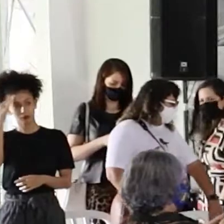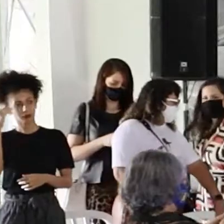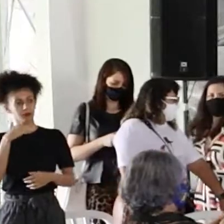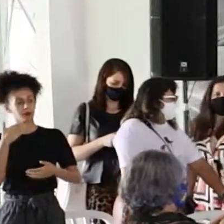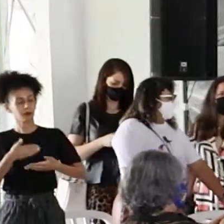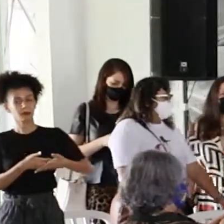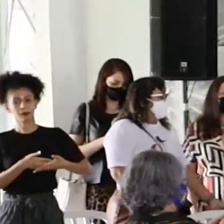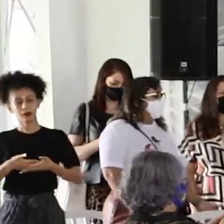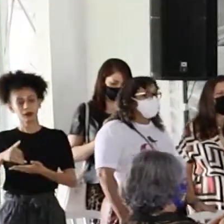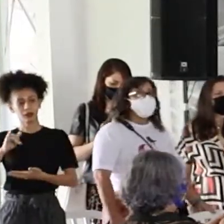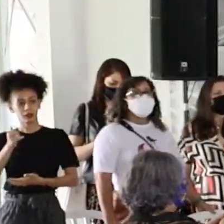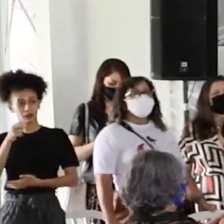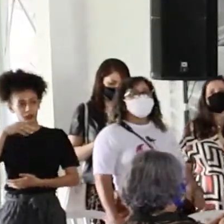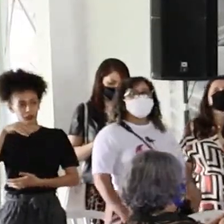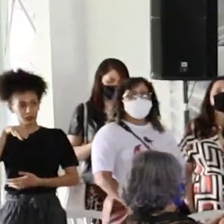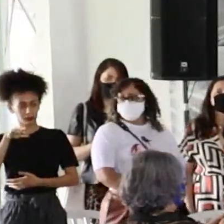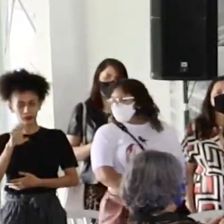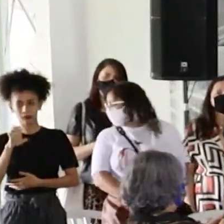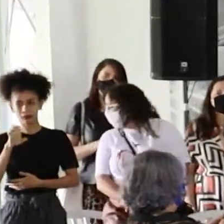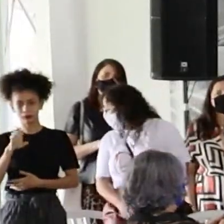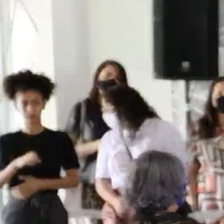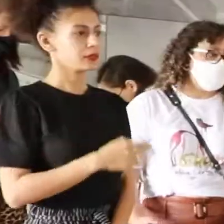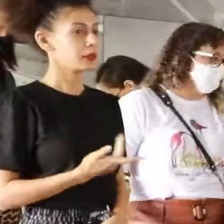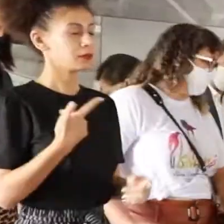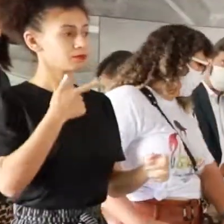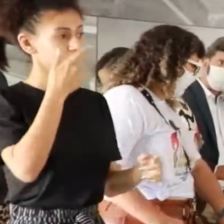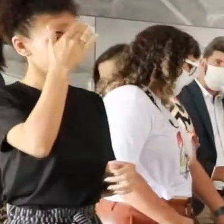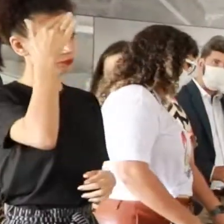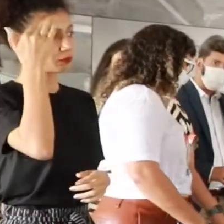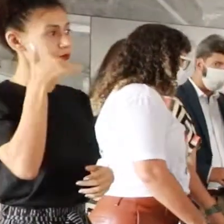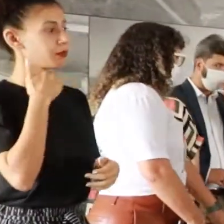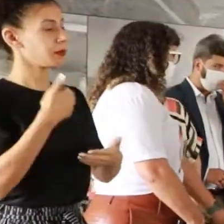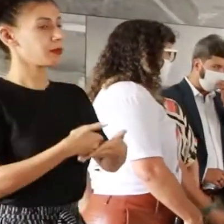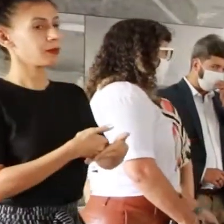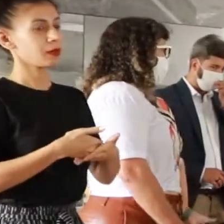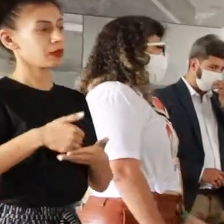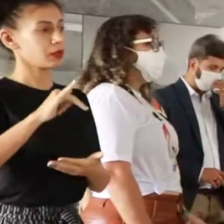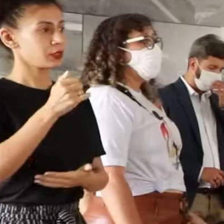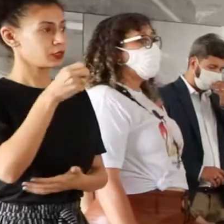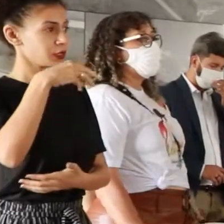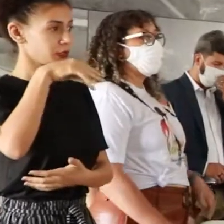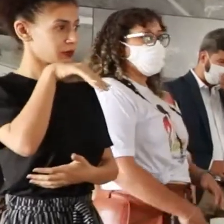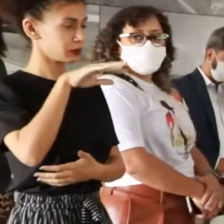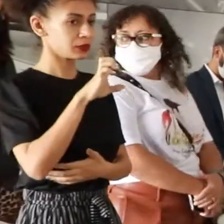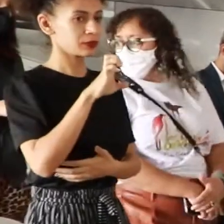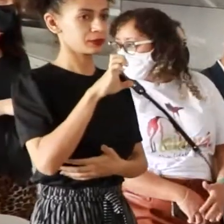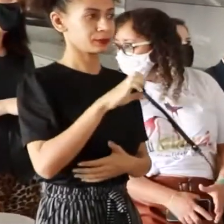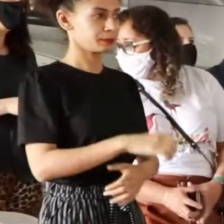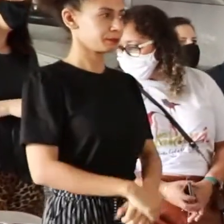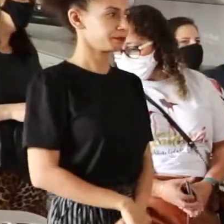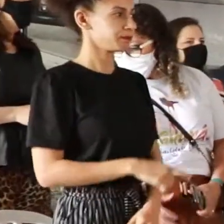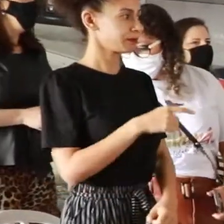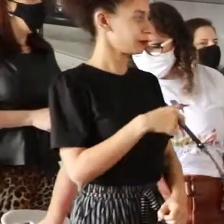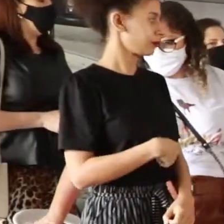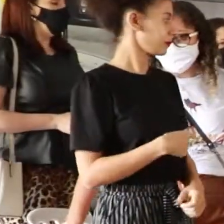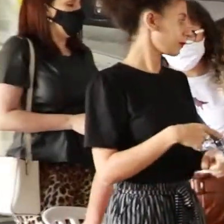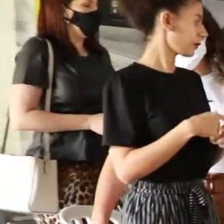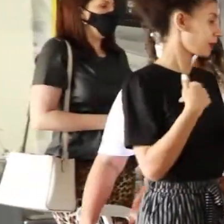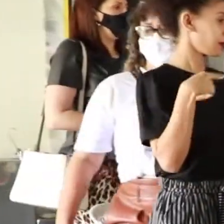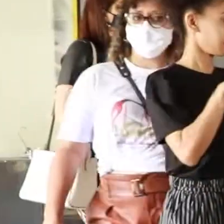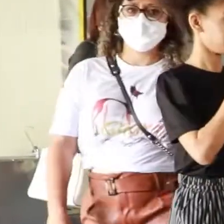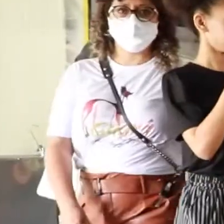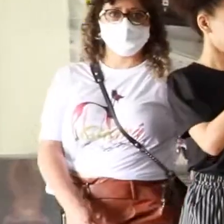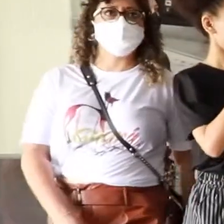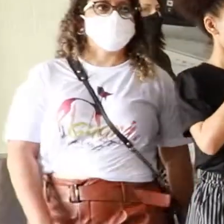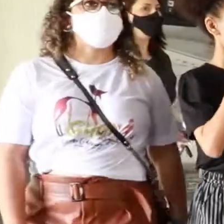e com o nosso dispositivo de honra completo pedimos agora a todos um minuto de silêncio pelo falecimento da